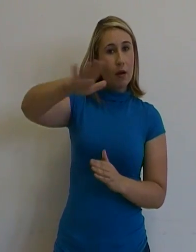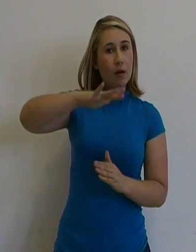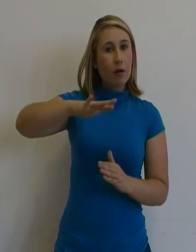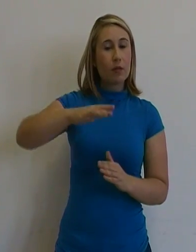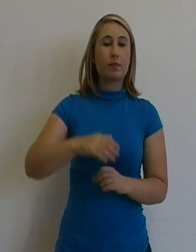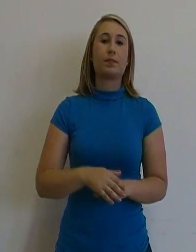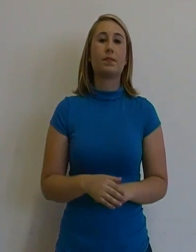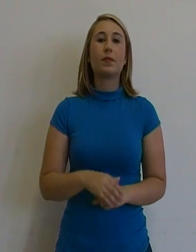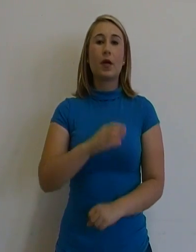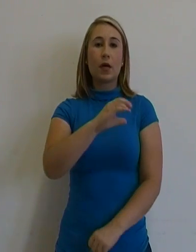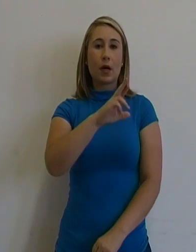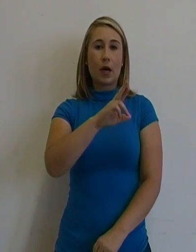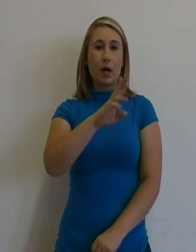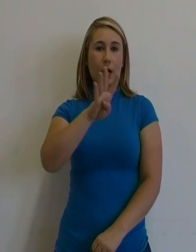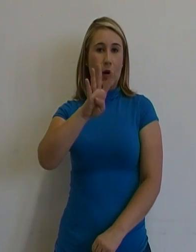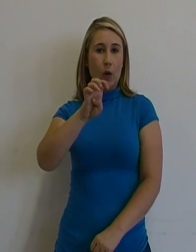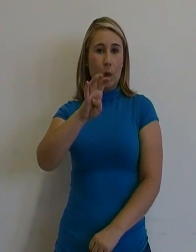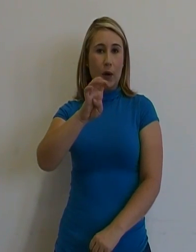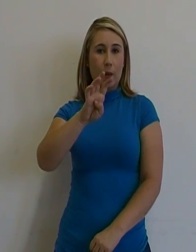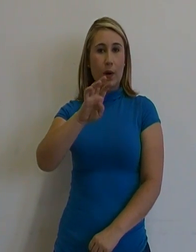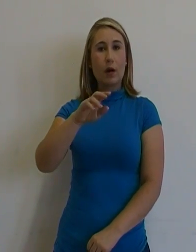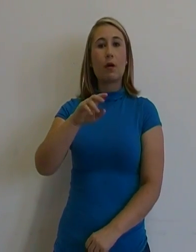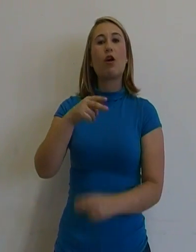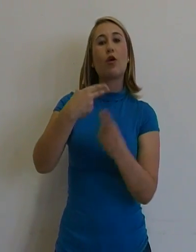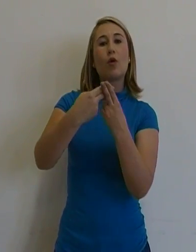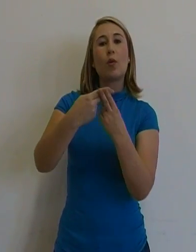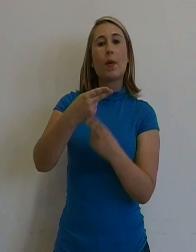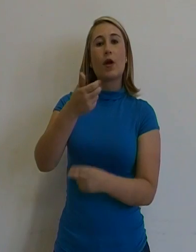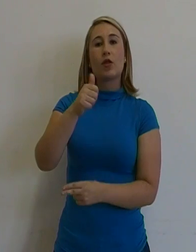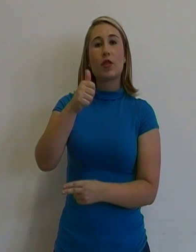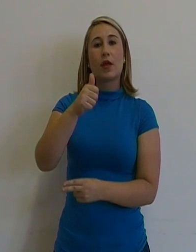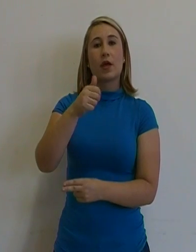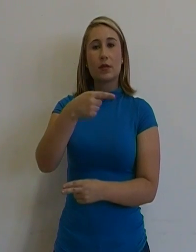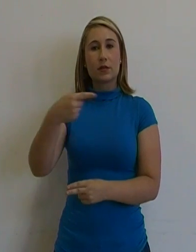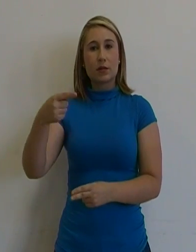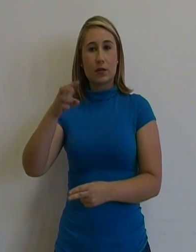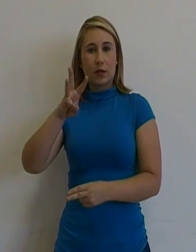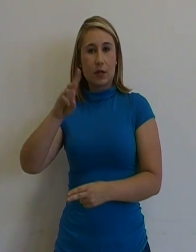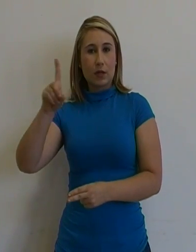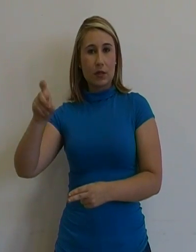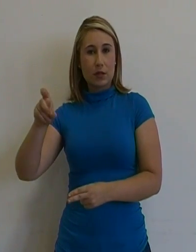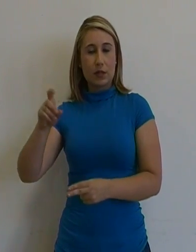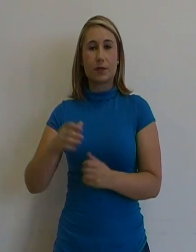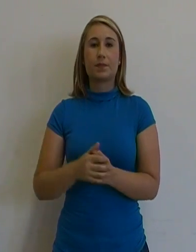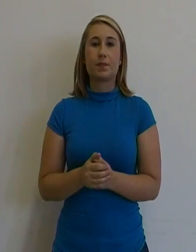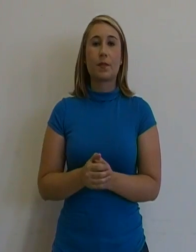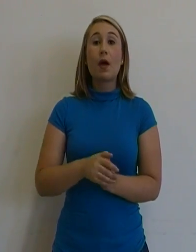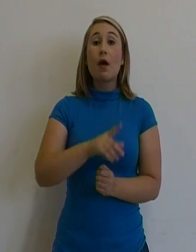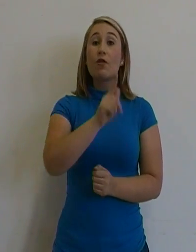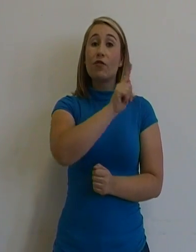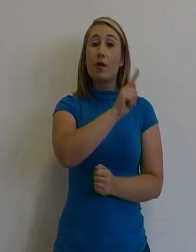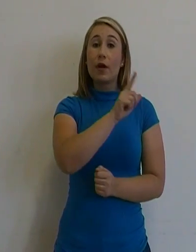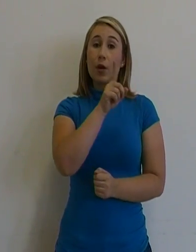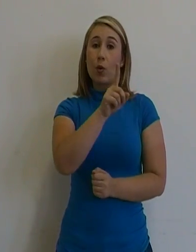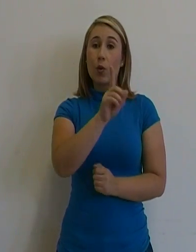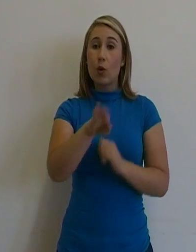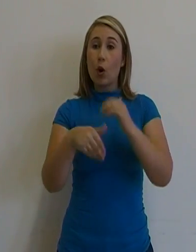número 1036, del 1 de febrero al 5 de febrero, de 8 de la